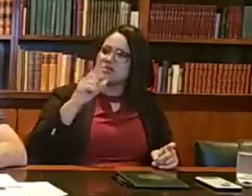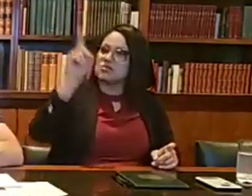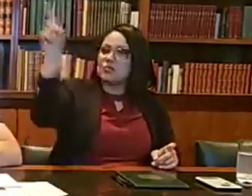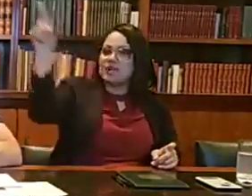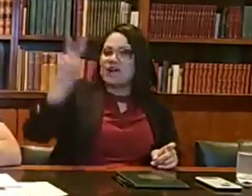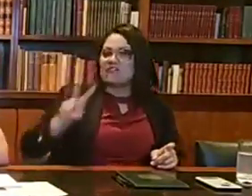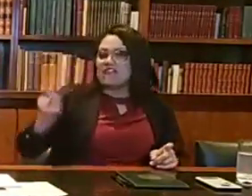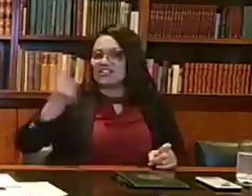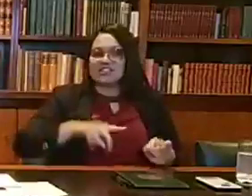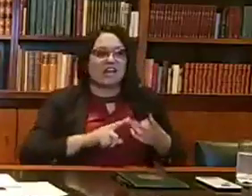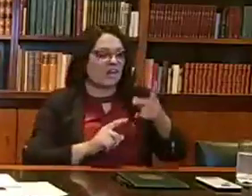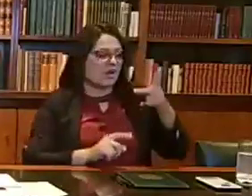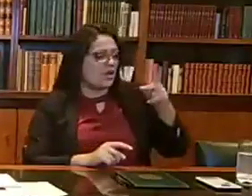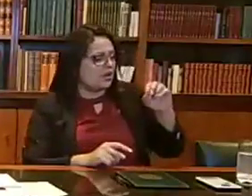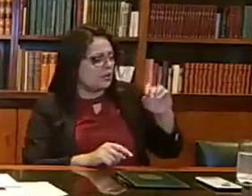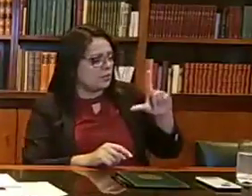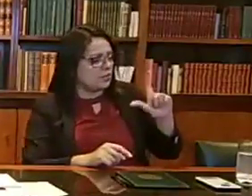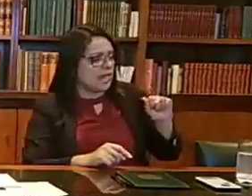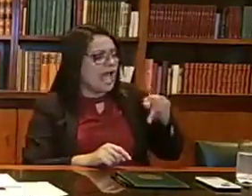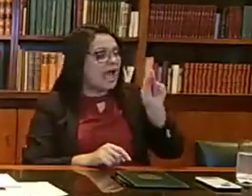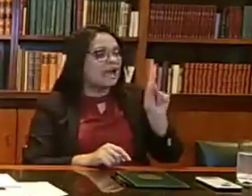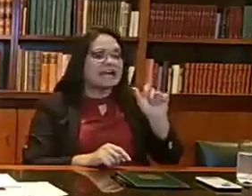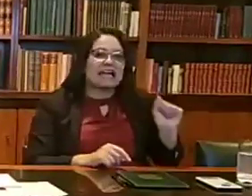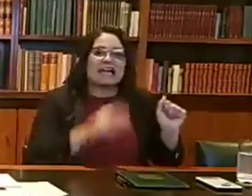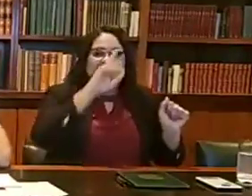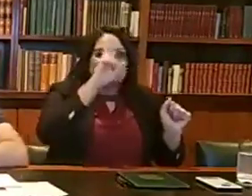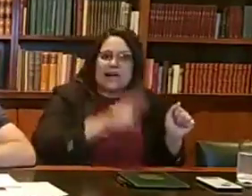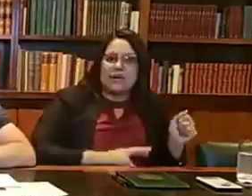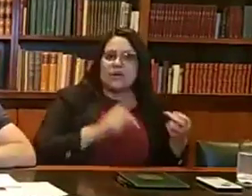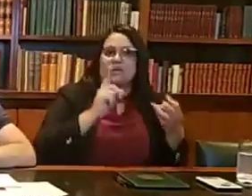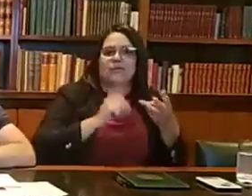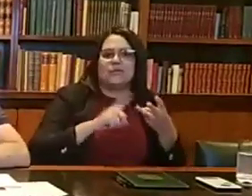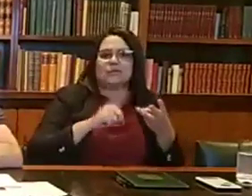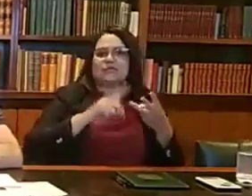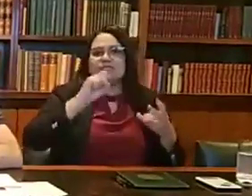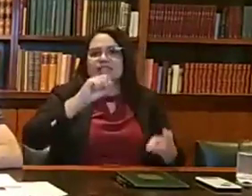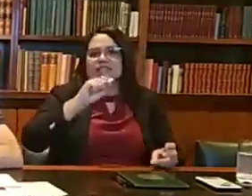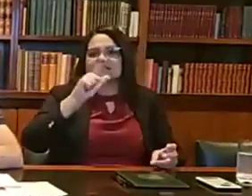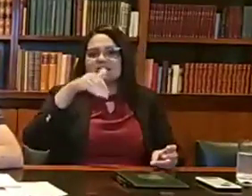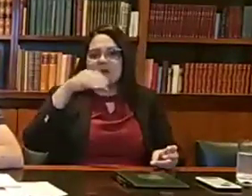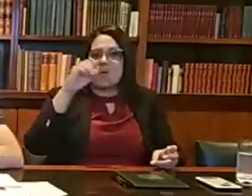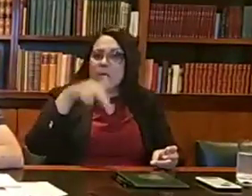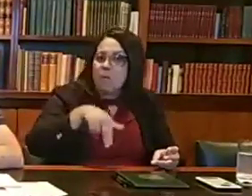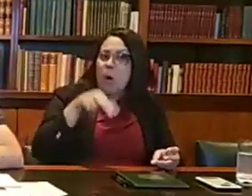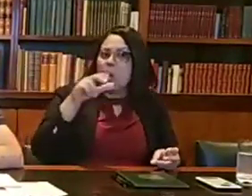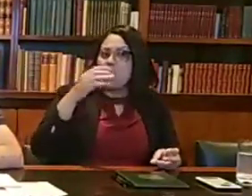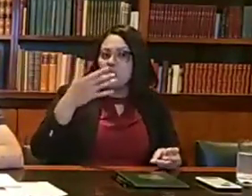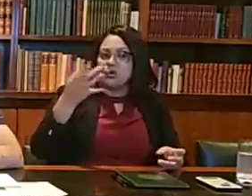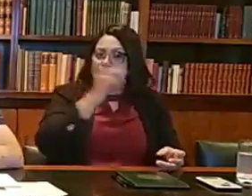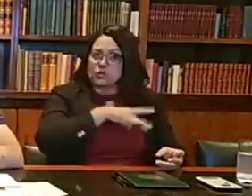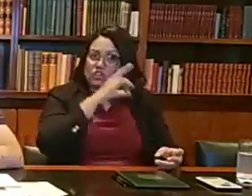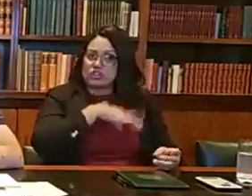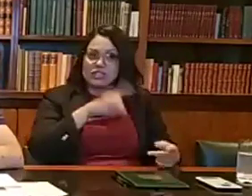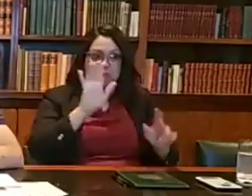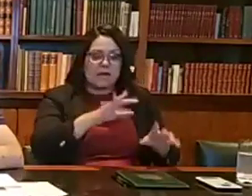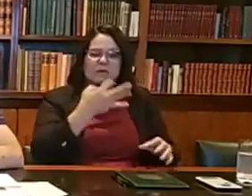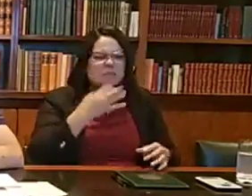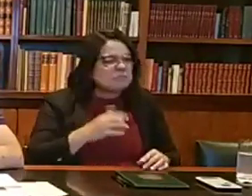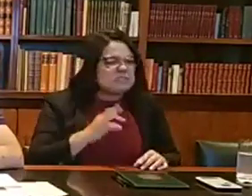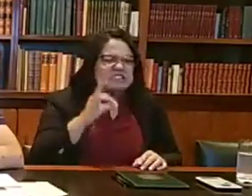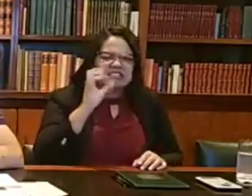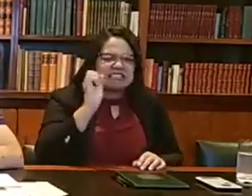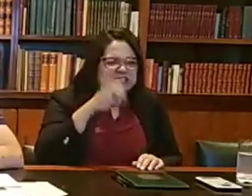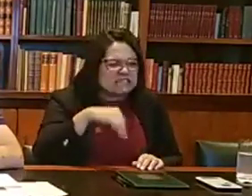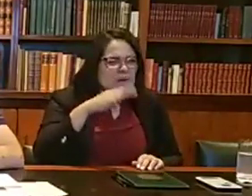conhece a polaca da Rússia, conhece o bacalhau da Noruega, conhece o salmão do Chile e não conhece o tambaqui brasileiro.